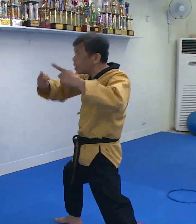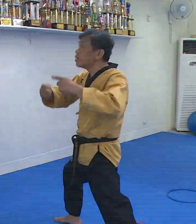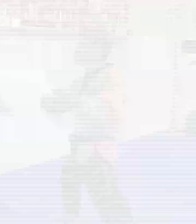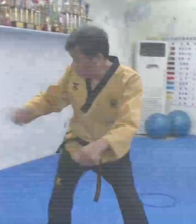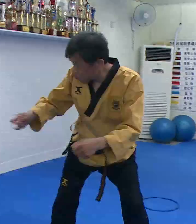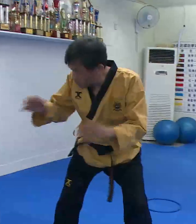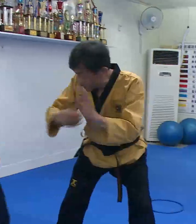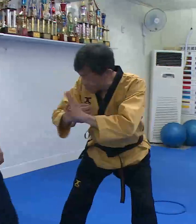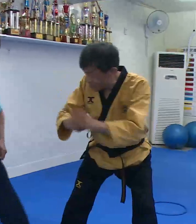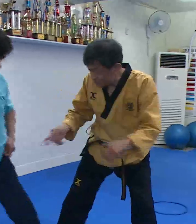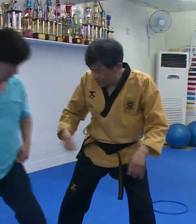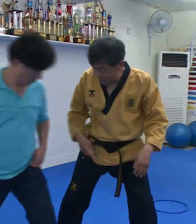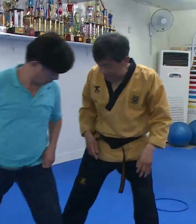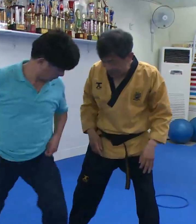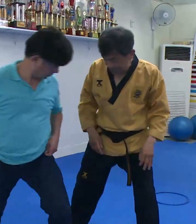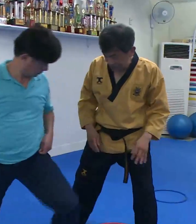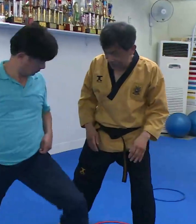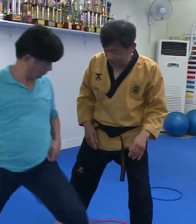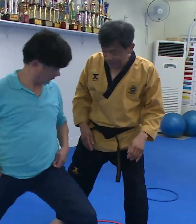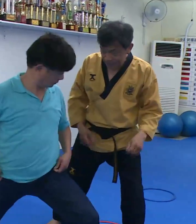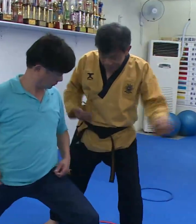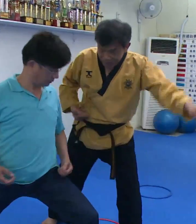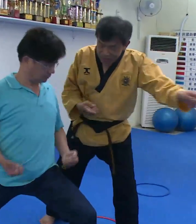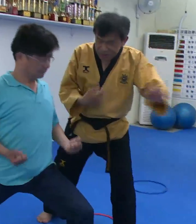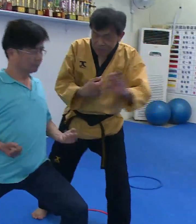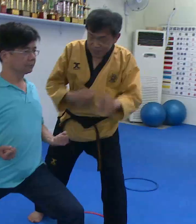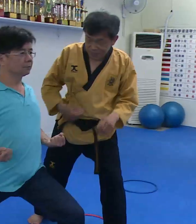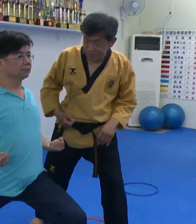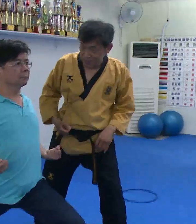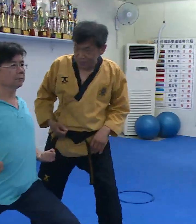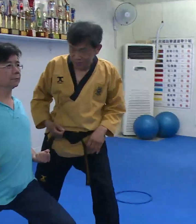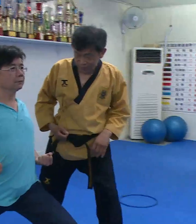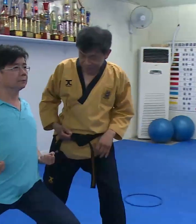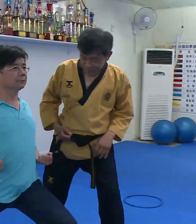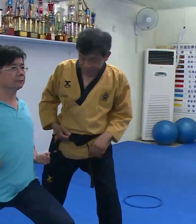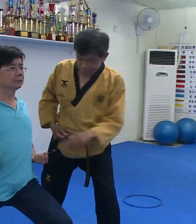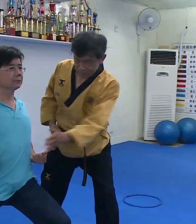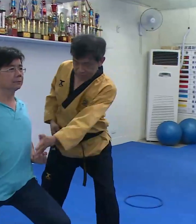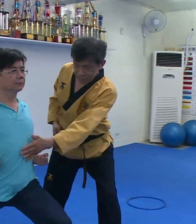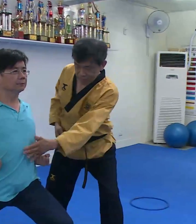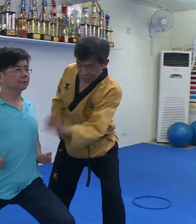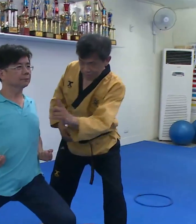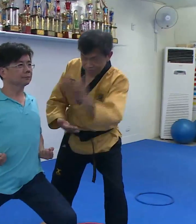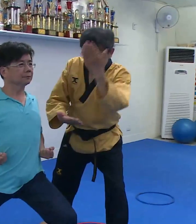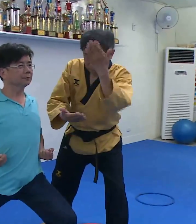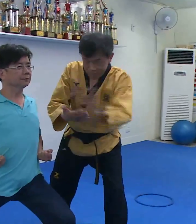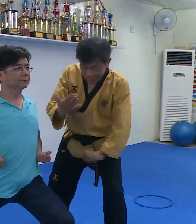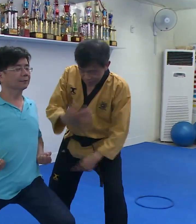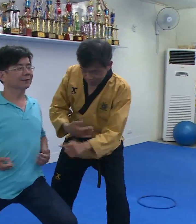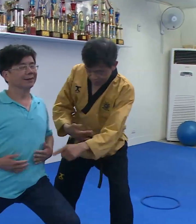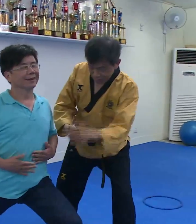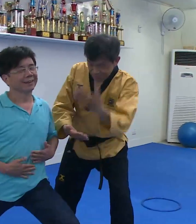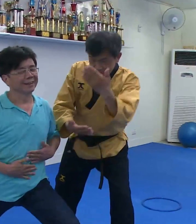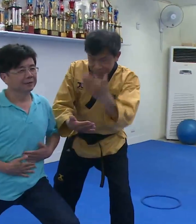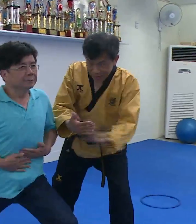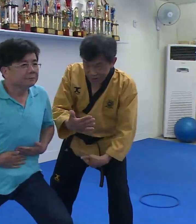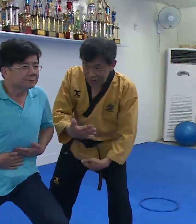纠正动作。啊，你试试看啊，这样吗？哎，握拳，啊，肚子，这里扣分，扣分，哎，